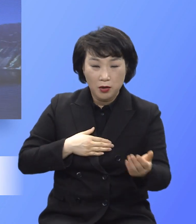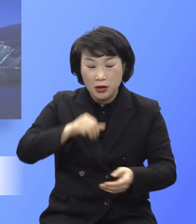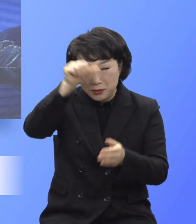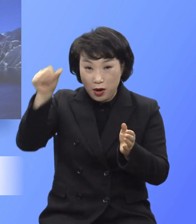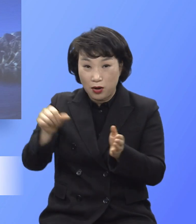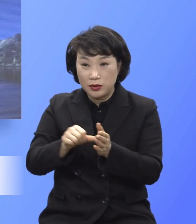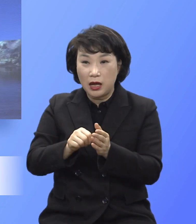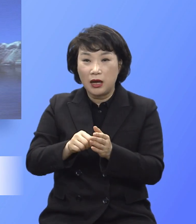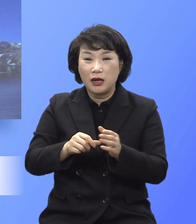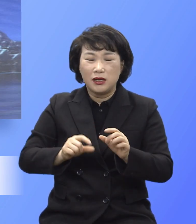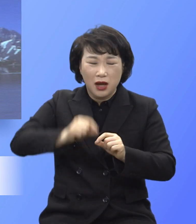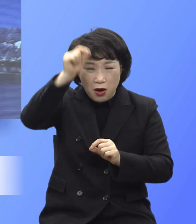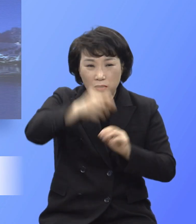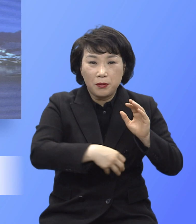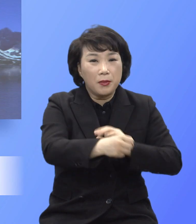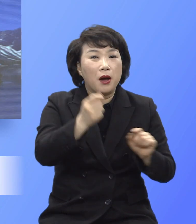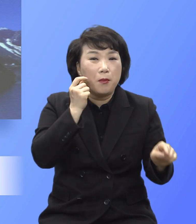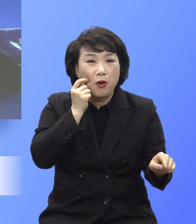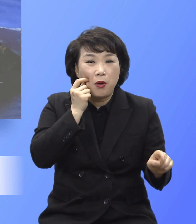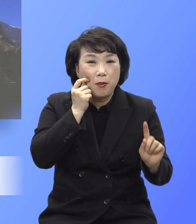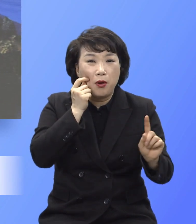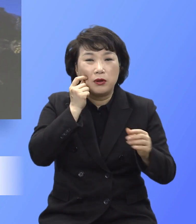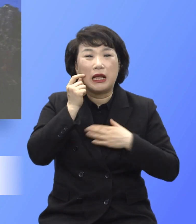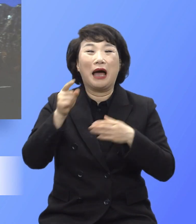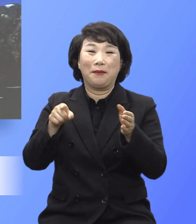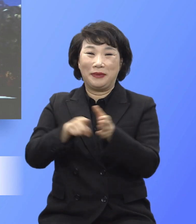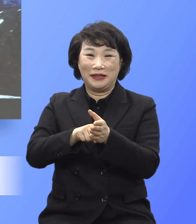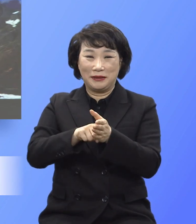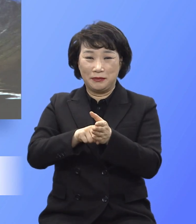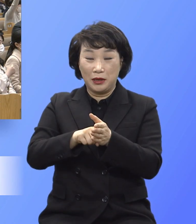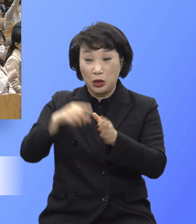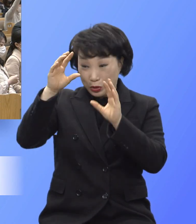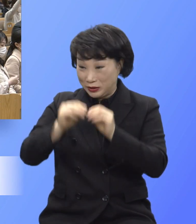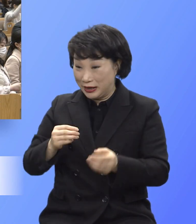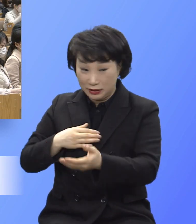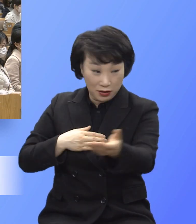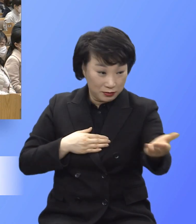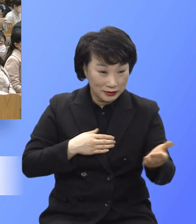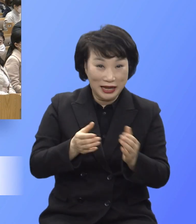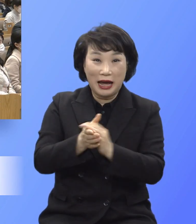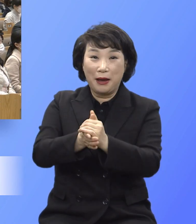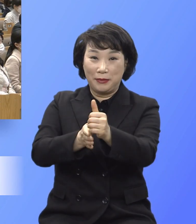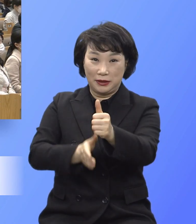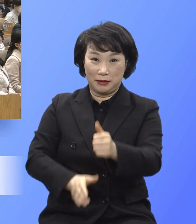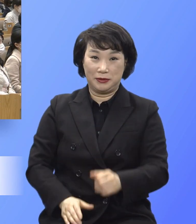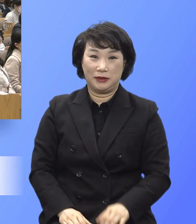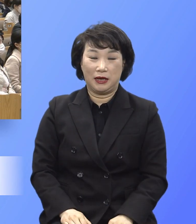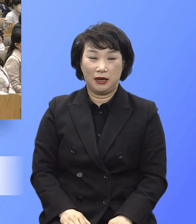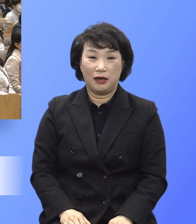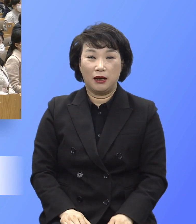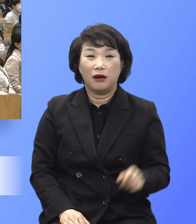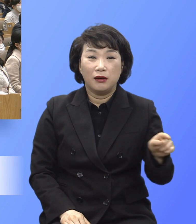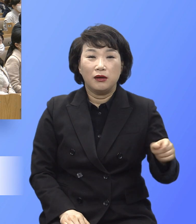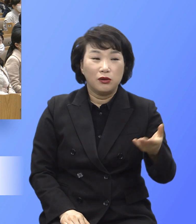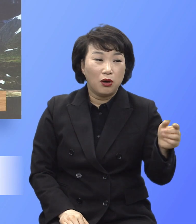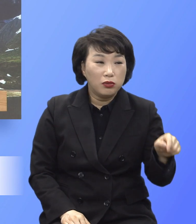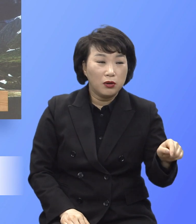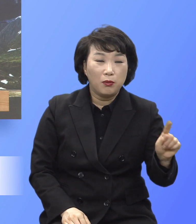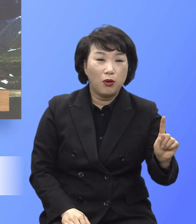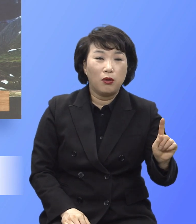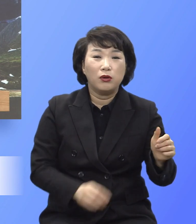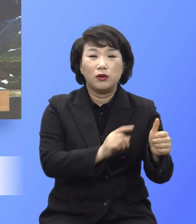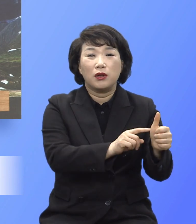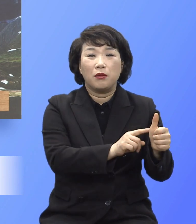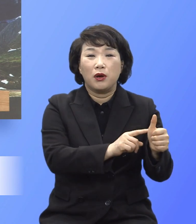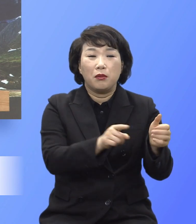평생에 영원히 빼앗길 수 없는 것이 믿음이라고 동의하시면 아멘 합시다. 이 사람은 그냥 믿음이라는